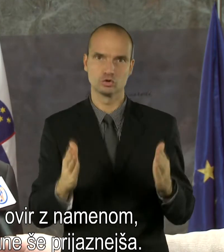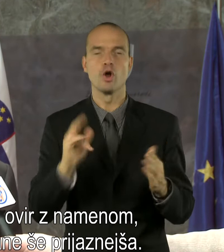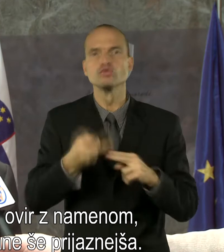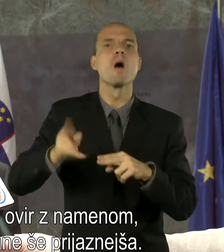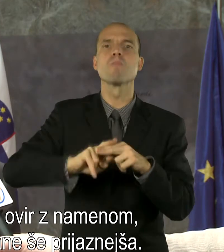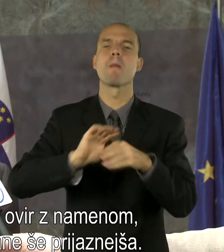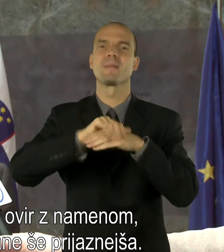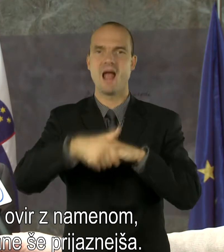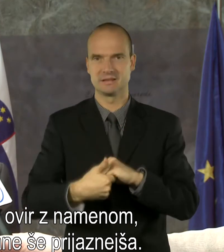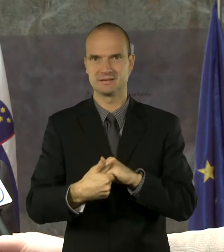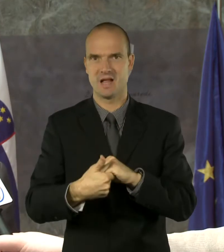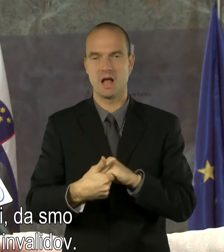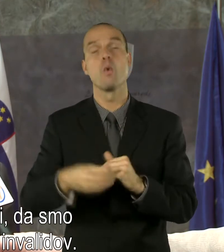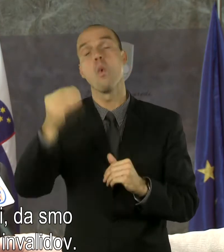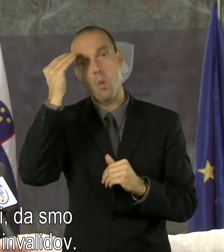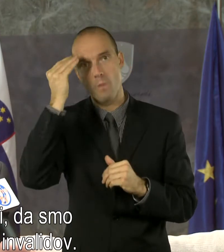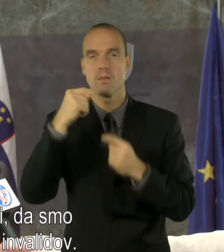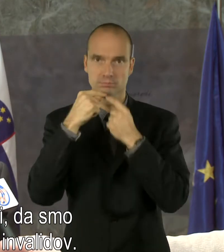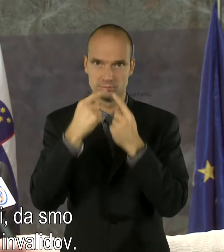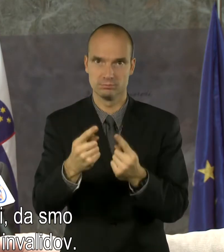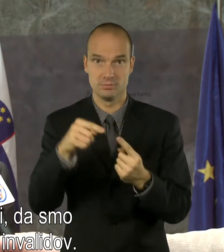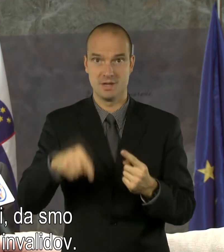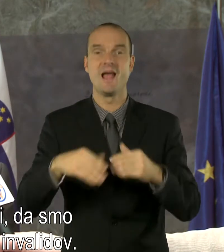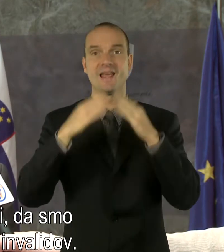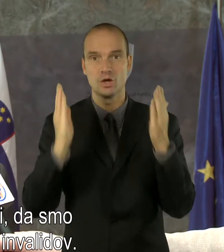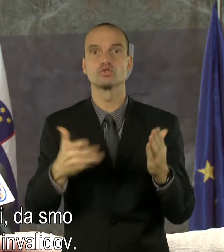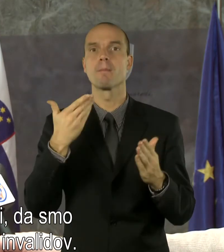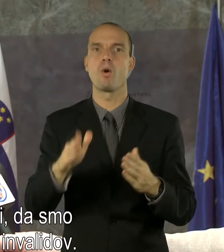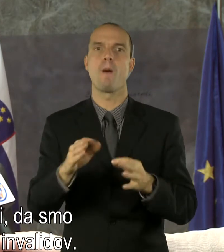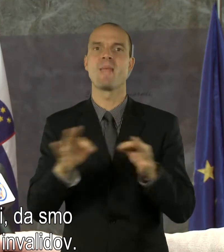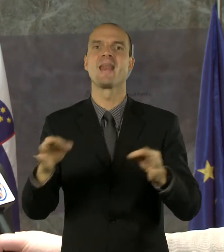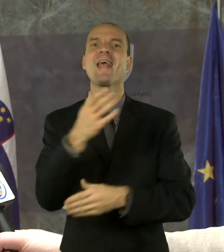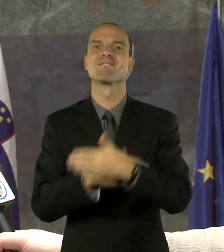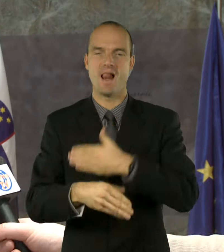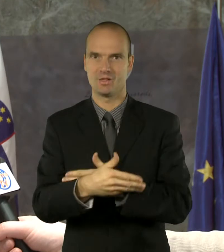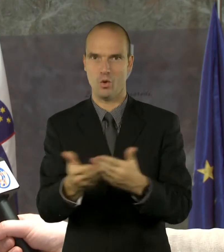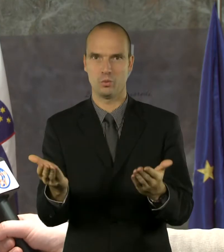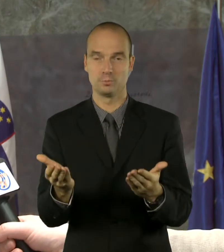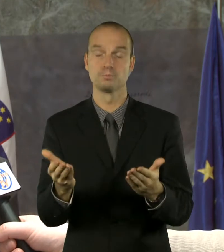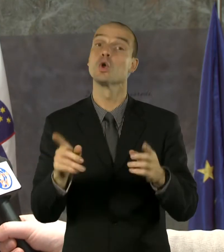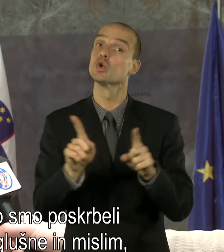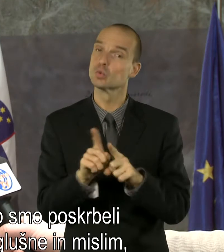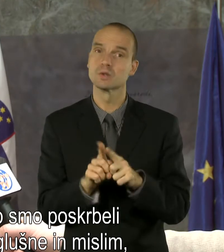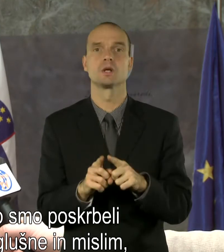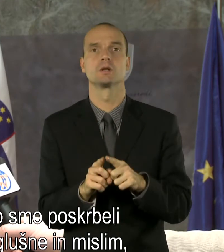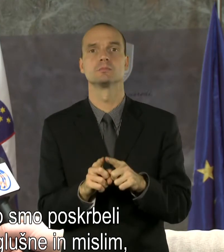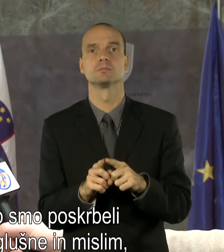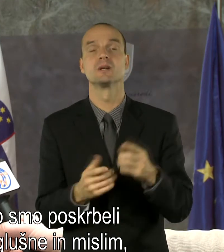lahko postane še prijaznejša. Vendar upam si reči, da smo hiša po meri invalidov. Torej, tudi